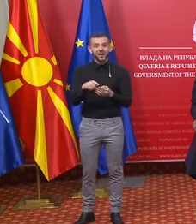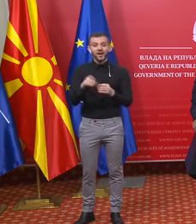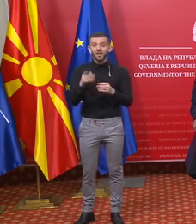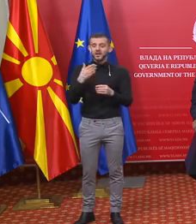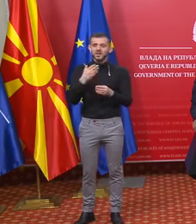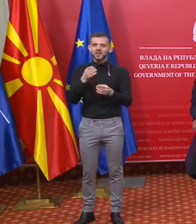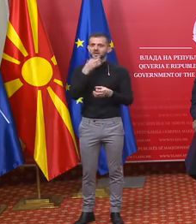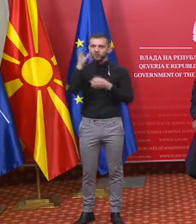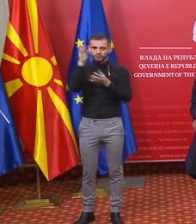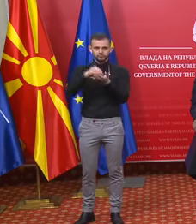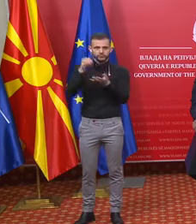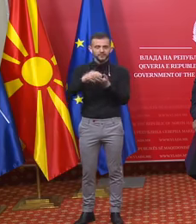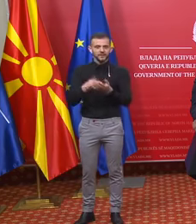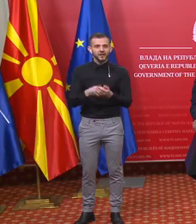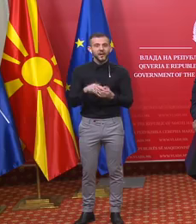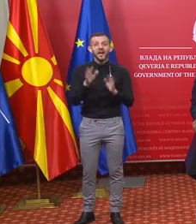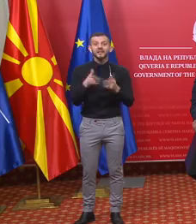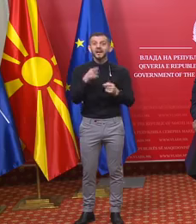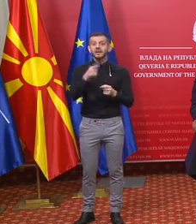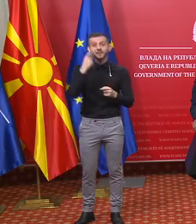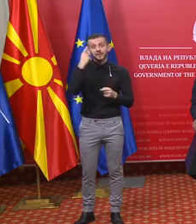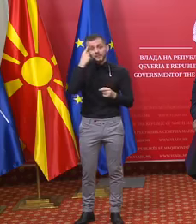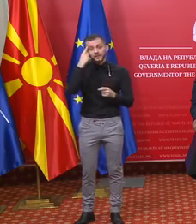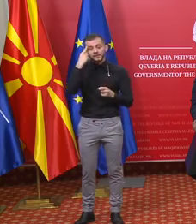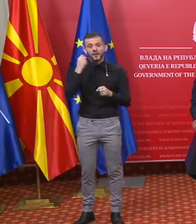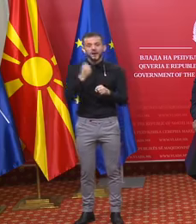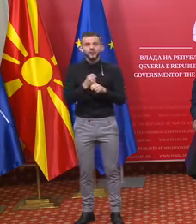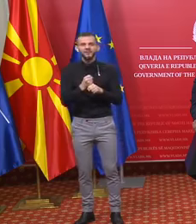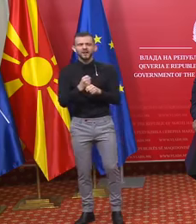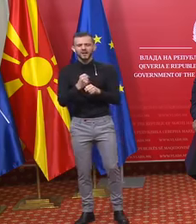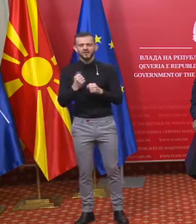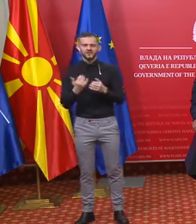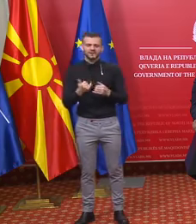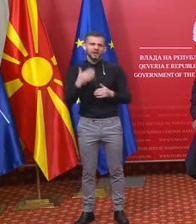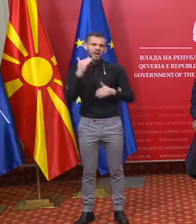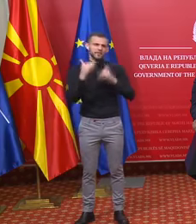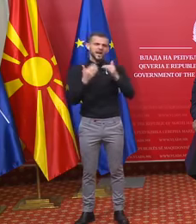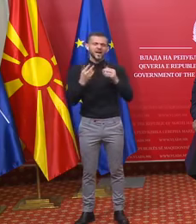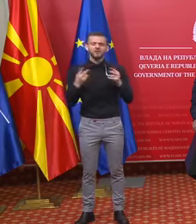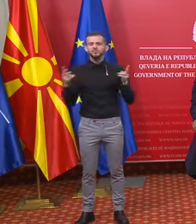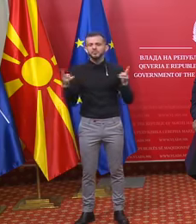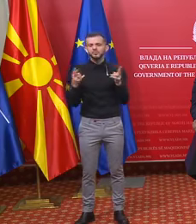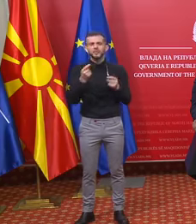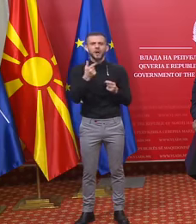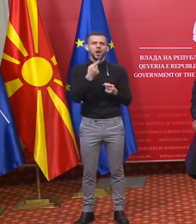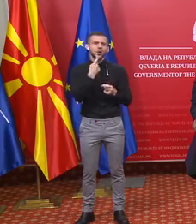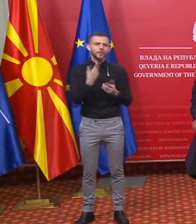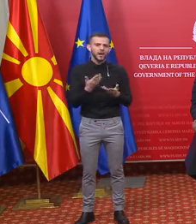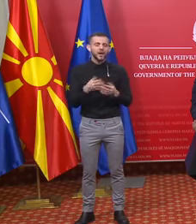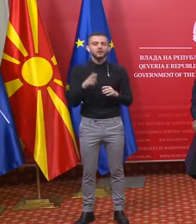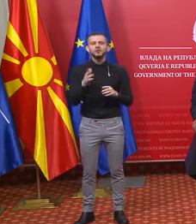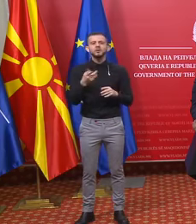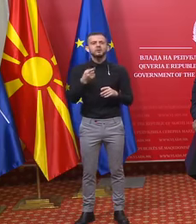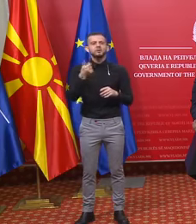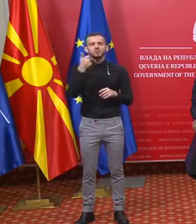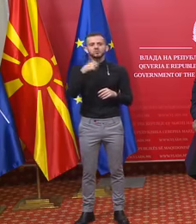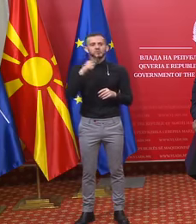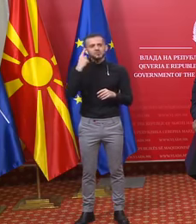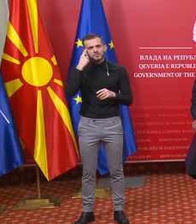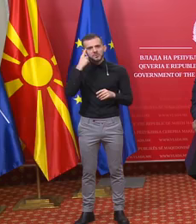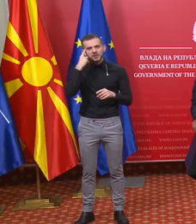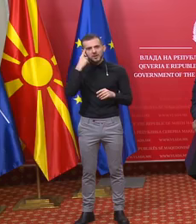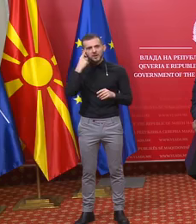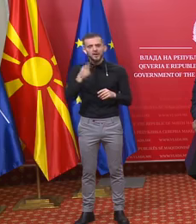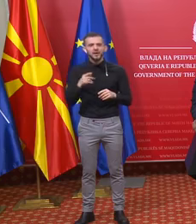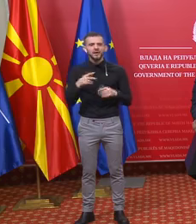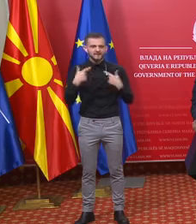размислува за релаксирање на рестриктивните мерки? И која поента да имаме викенд со целосен